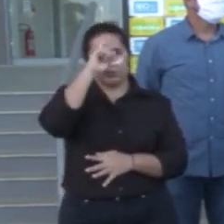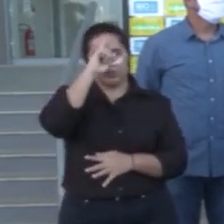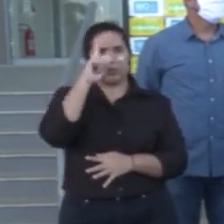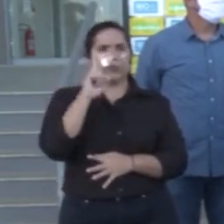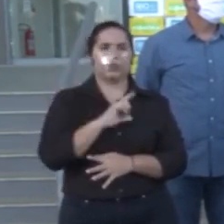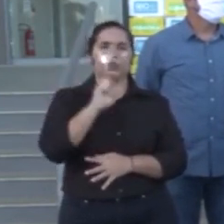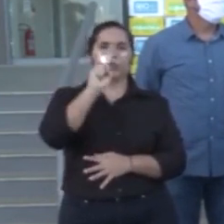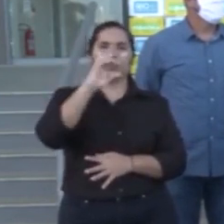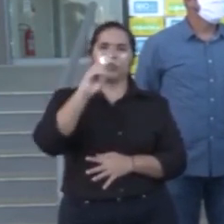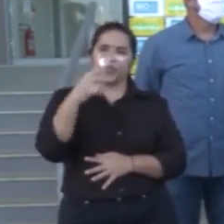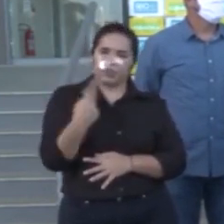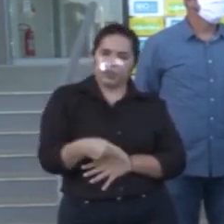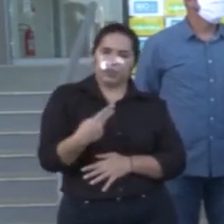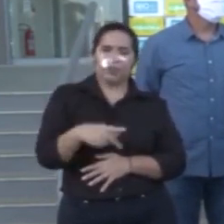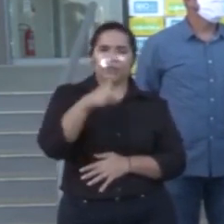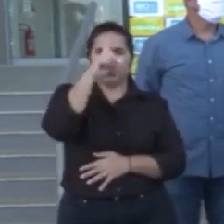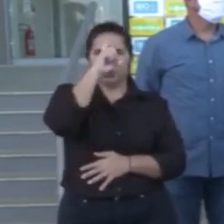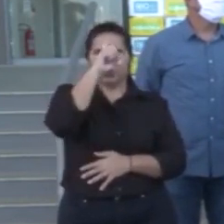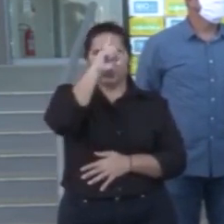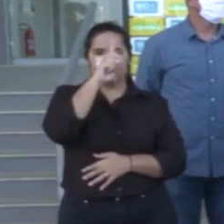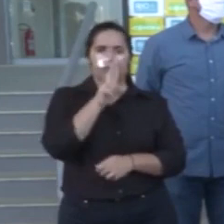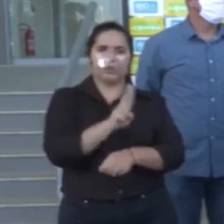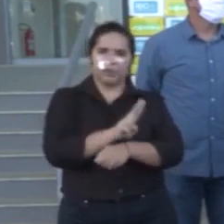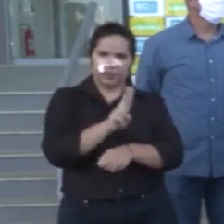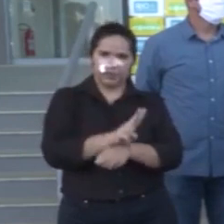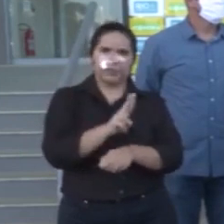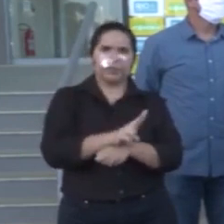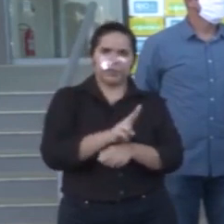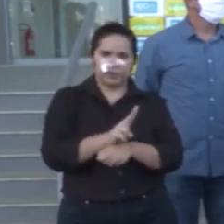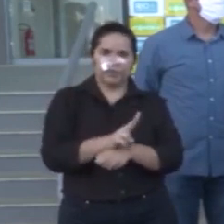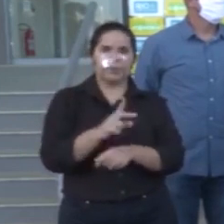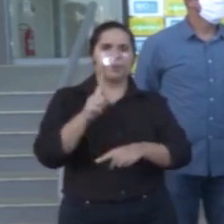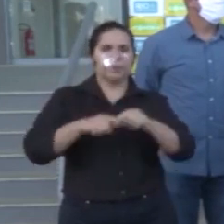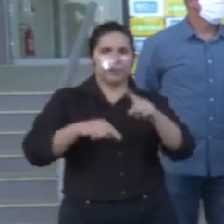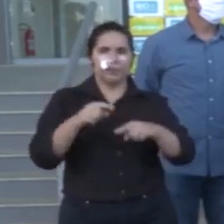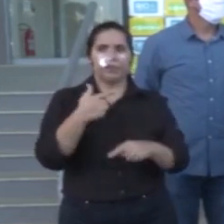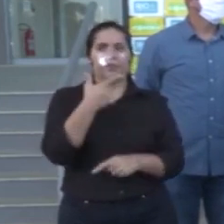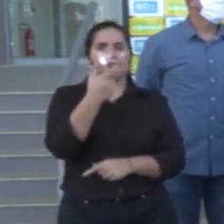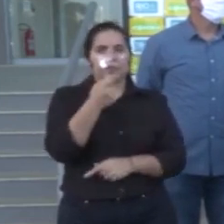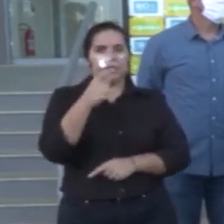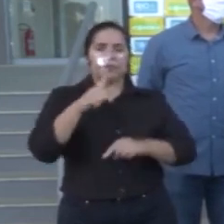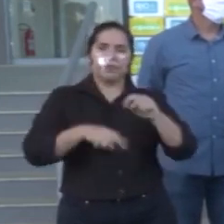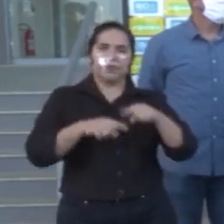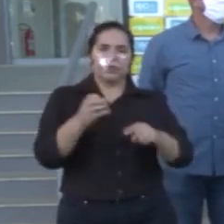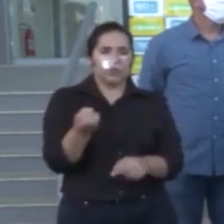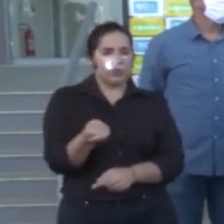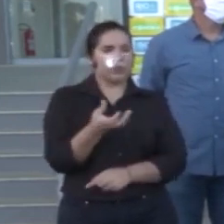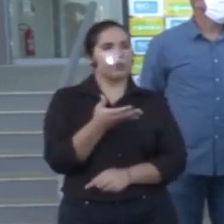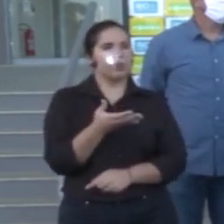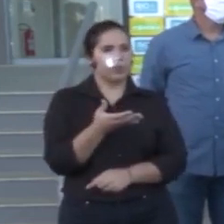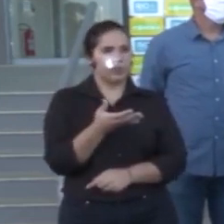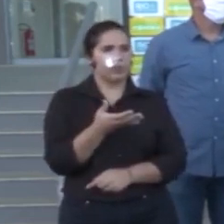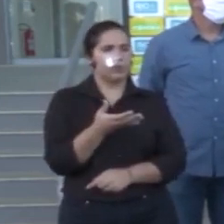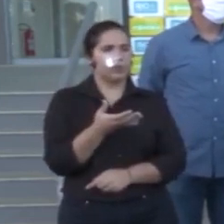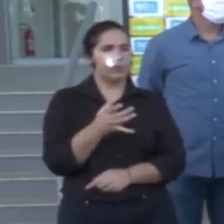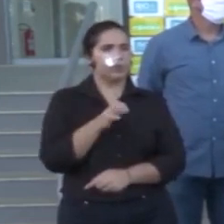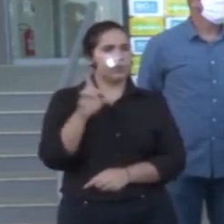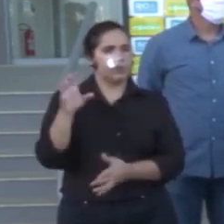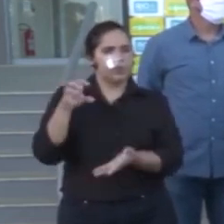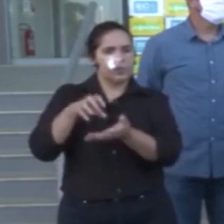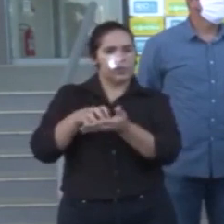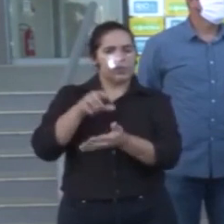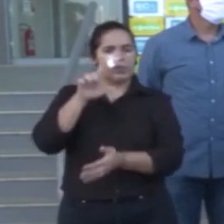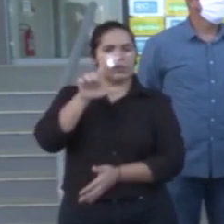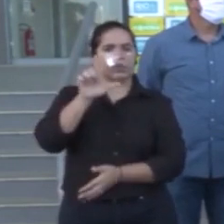equipamentos, 80 equipamentos para o Hospital de Campanha e 20 equipamentos novos para o CER do